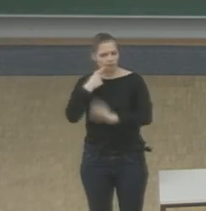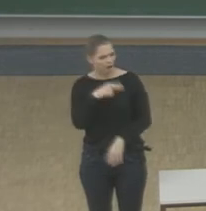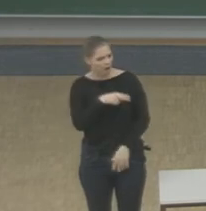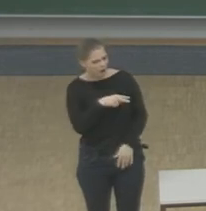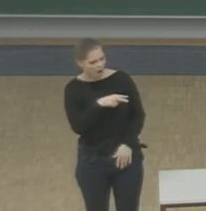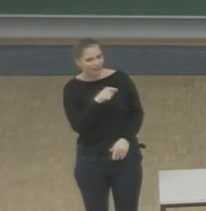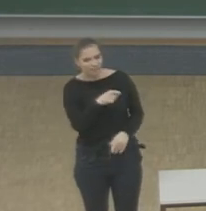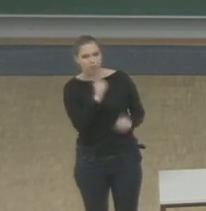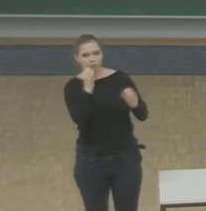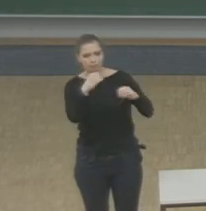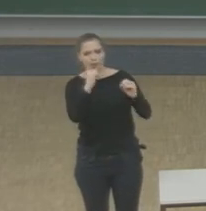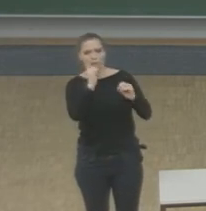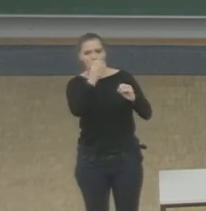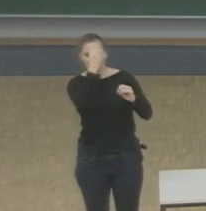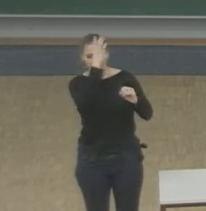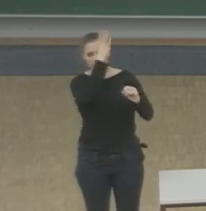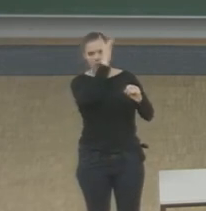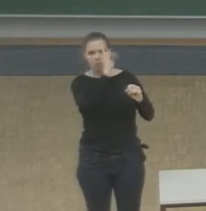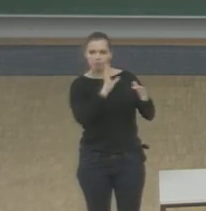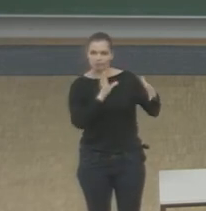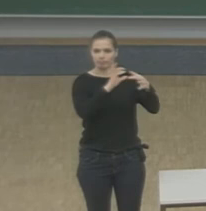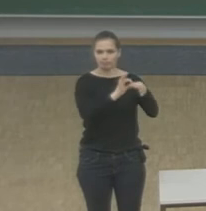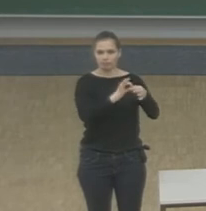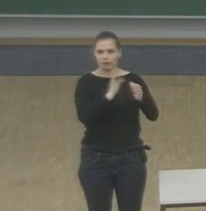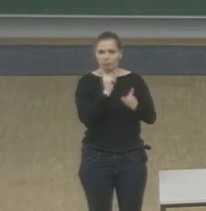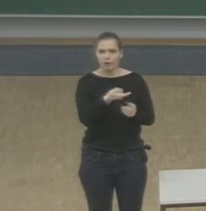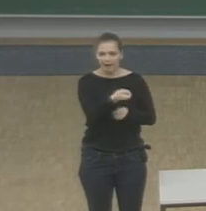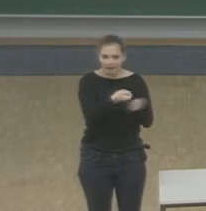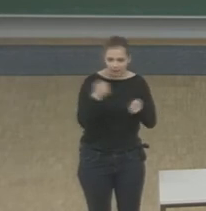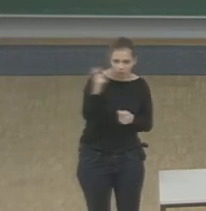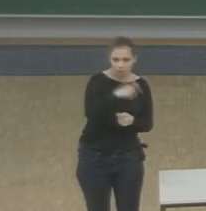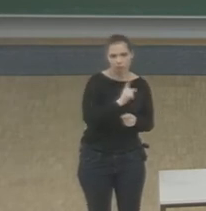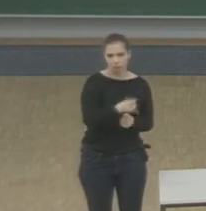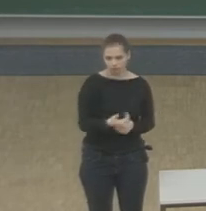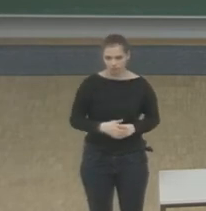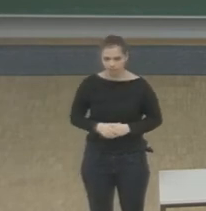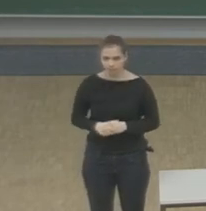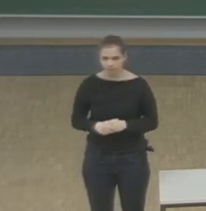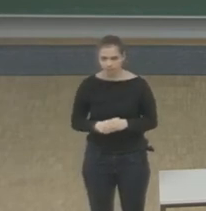einem zu Bildung äquivalenten Regulativ werden kann.